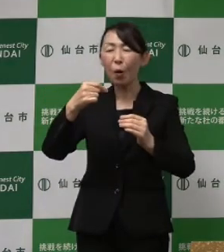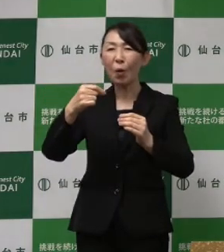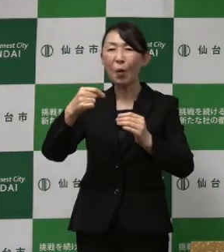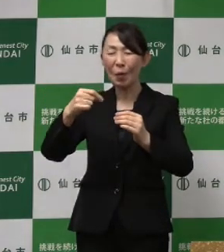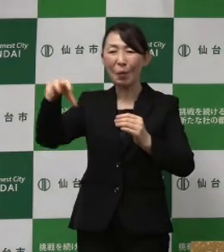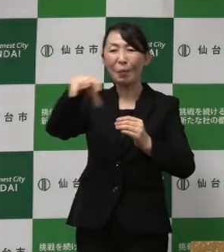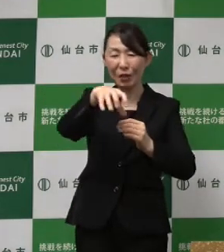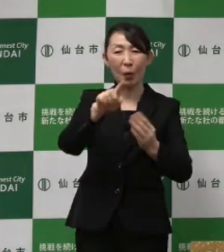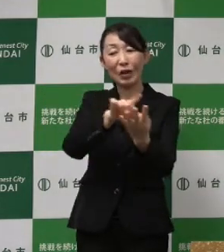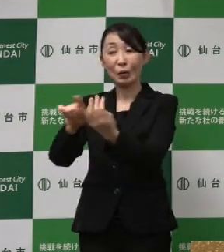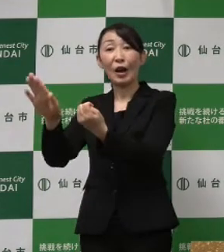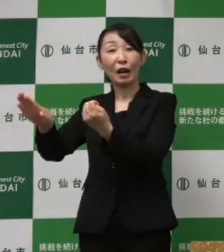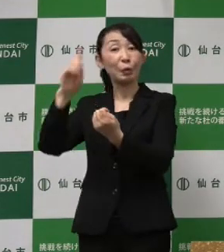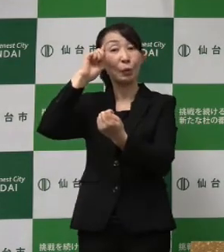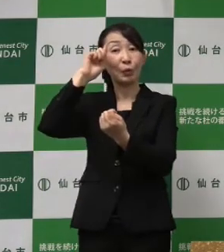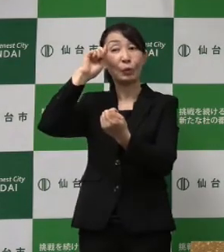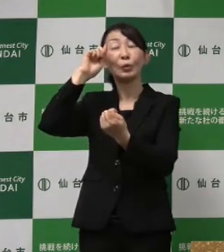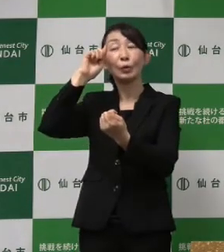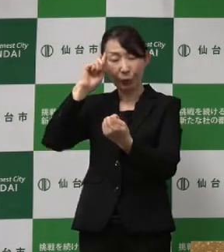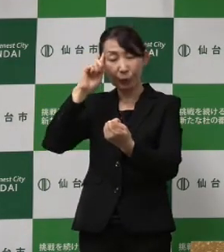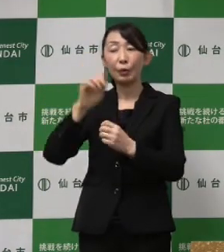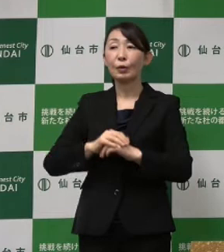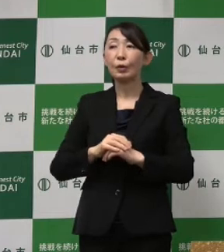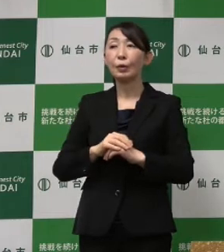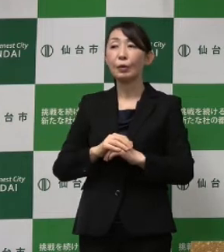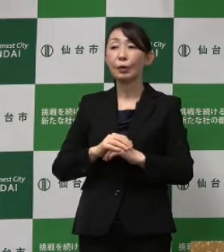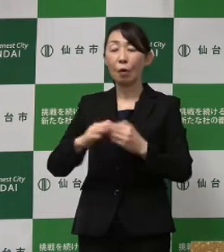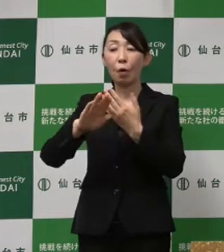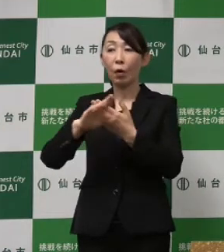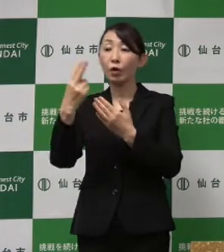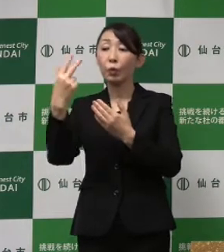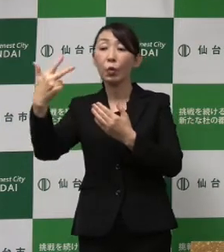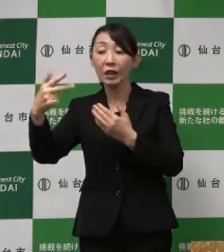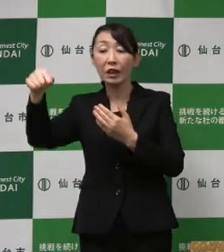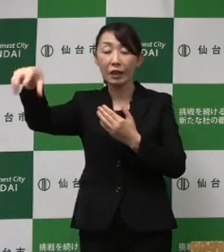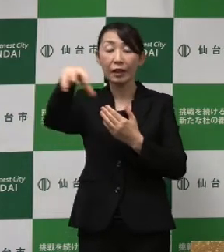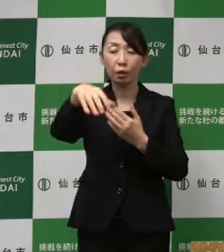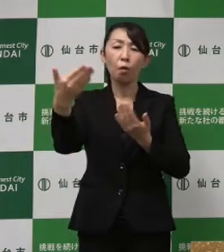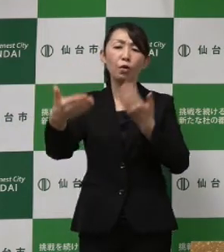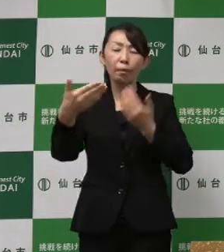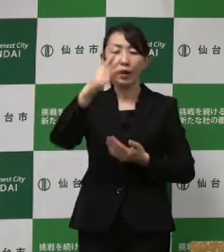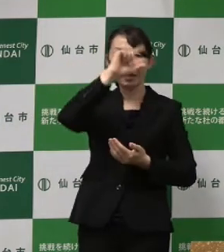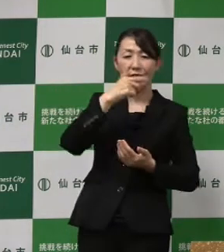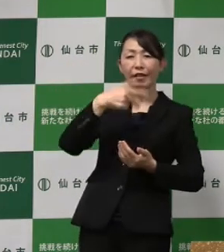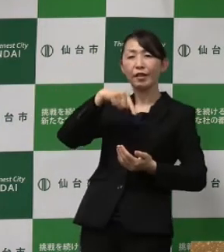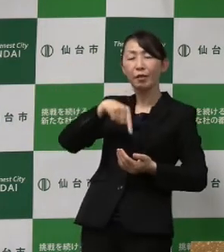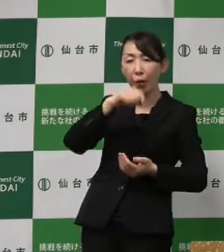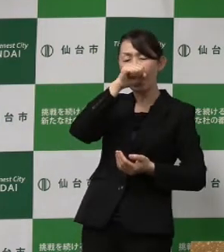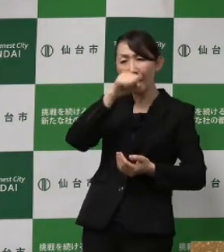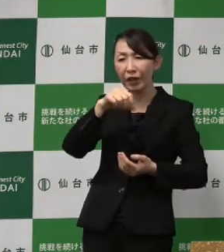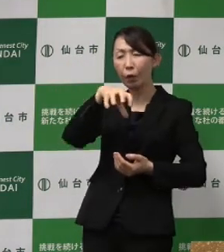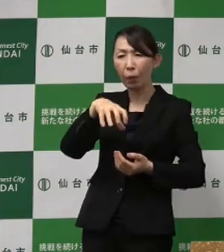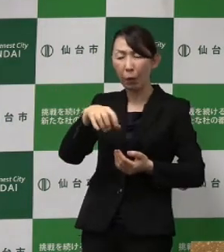囲でかと思いますけれども、他都市と比べて、仙台の強み、また、ライバル気になるところ